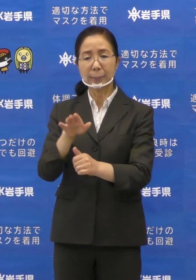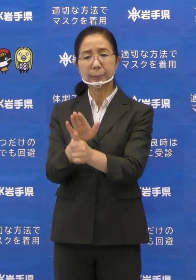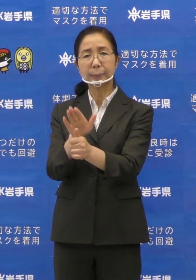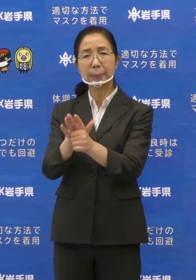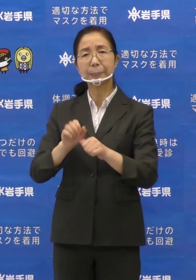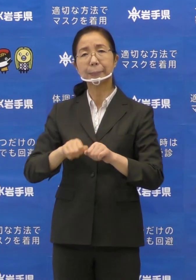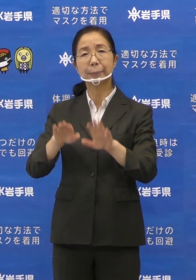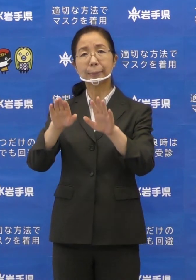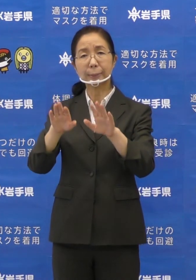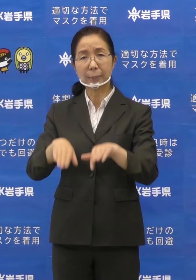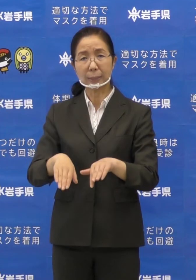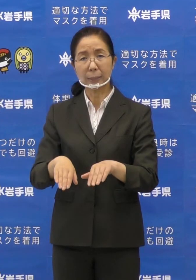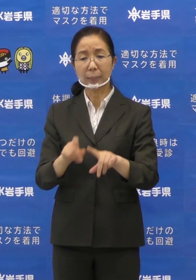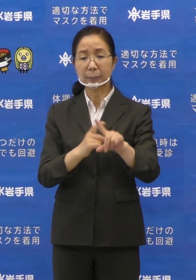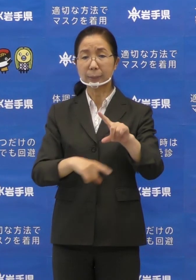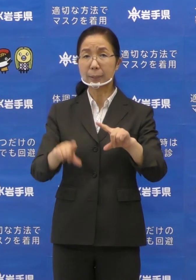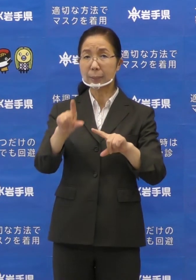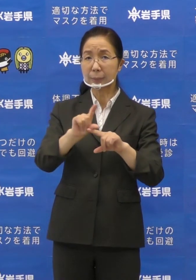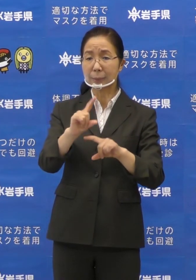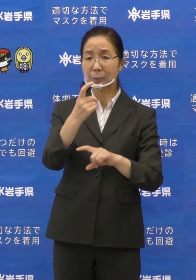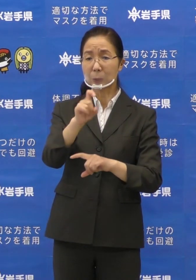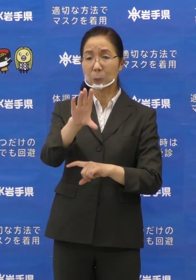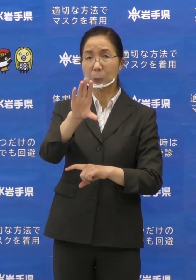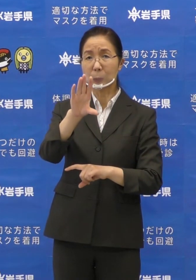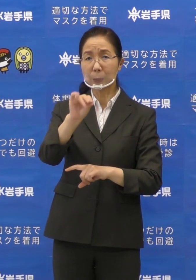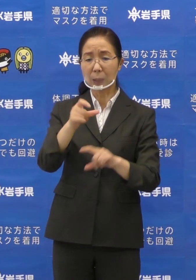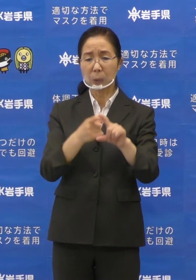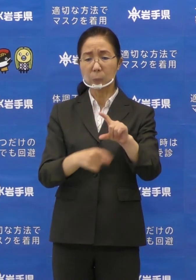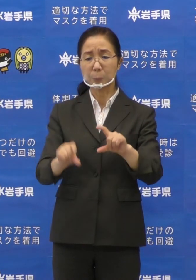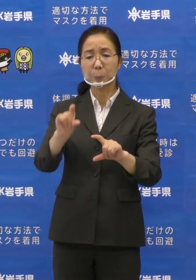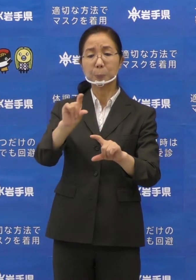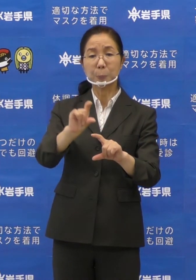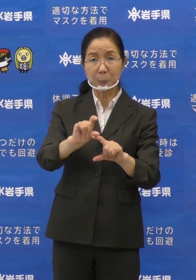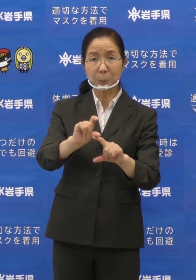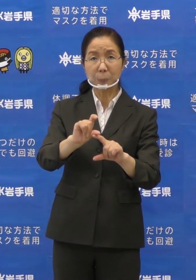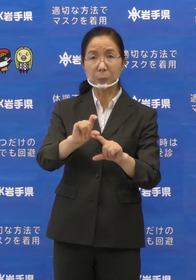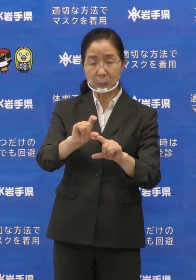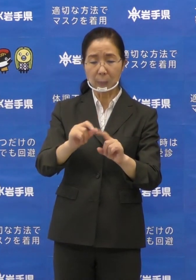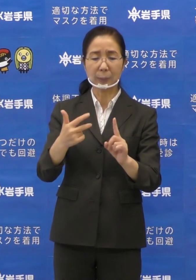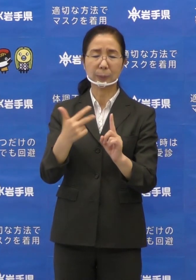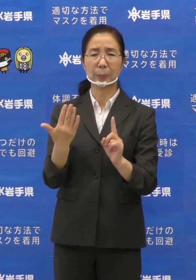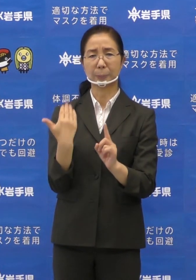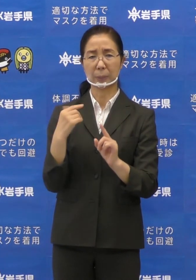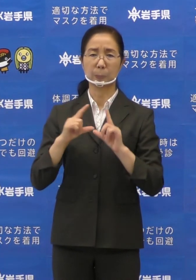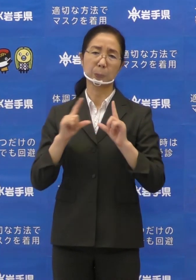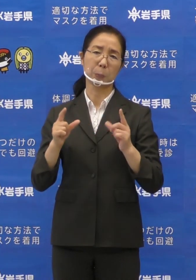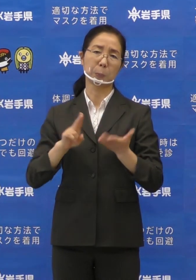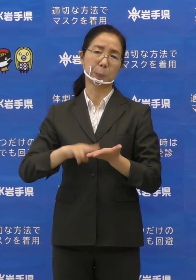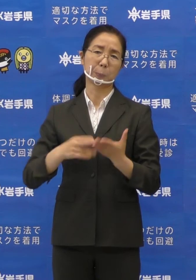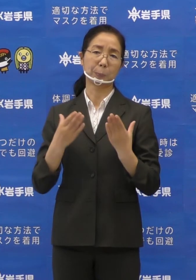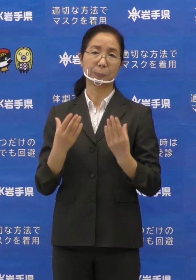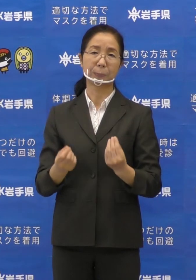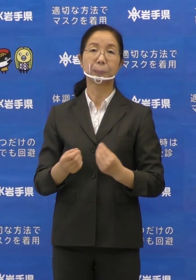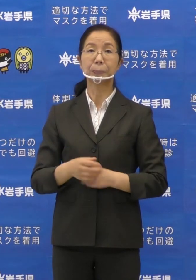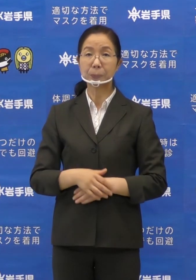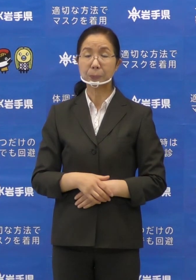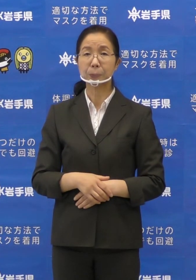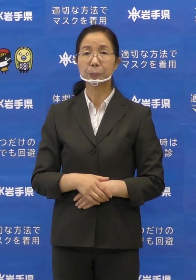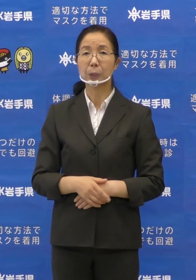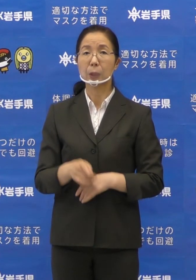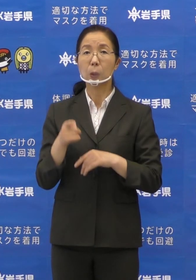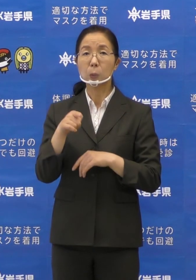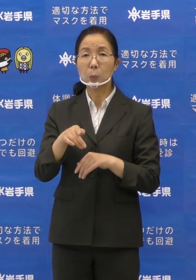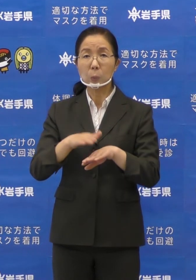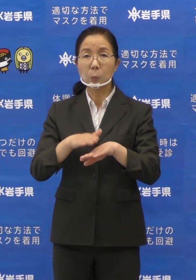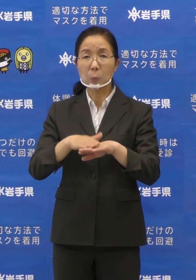ども、さらに10万円上乗せするということを1週間前に決めたところであります。それはそのま